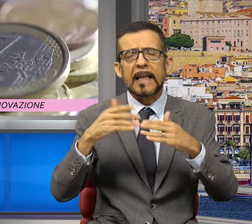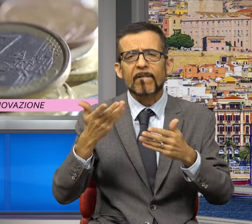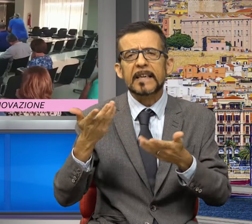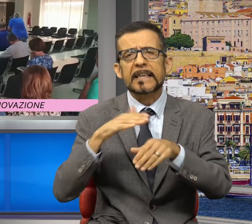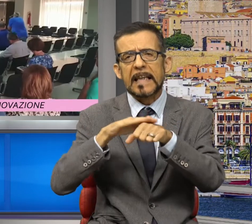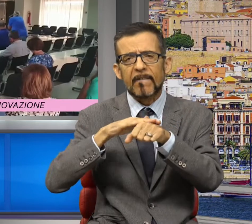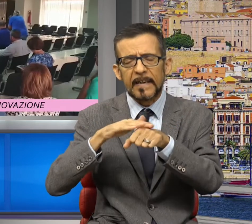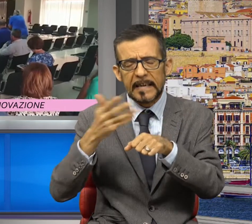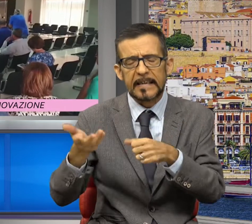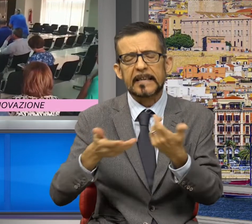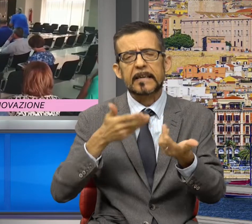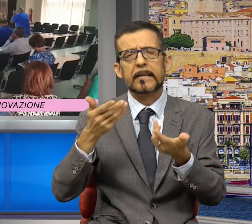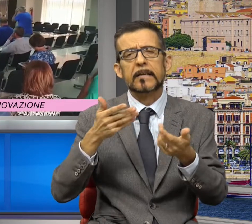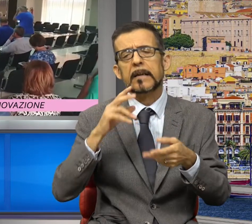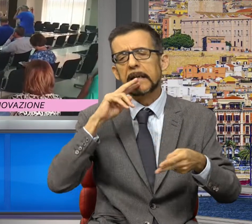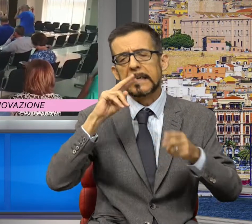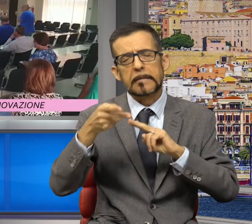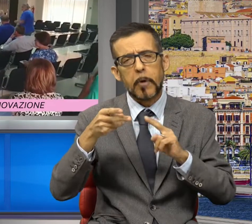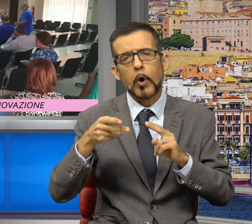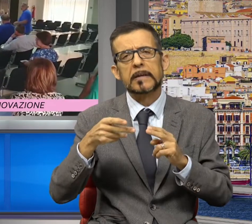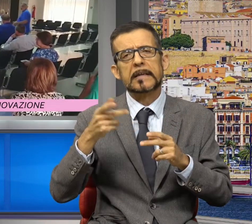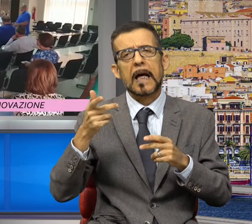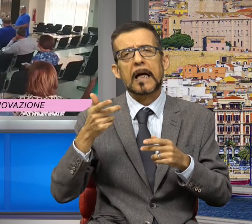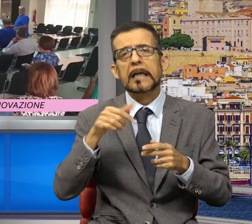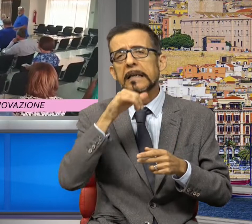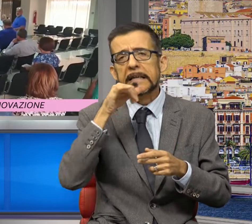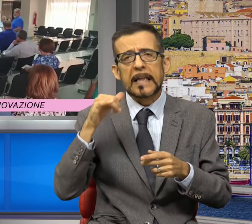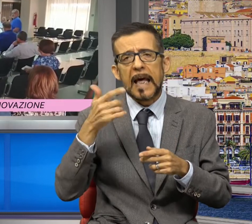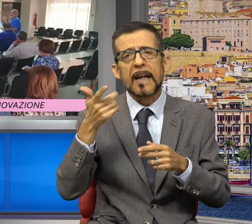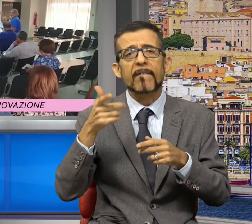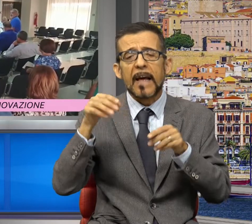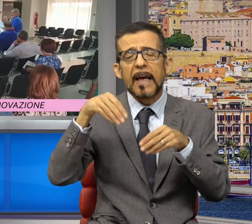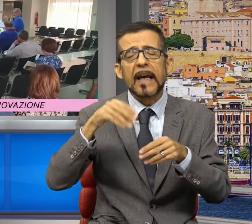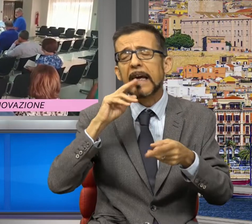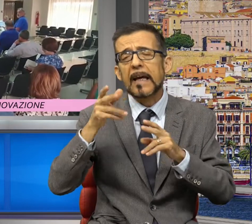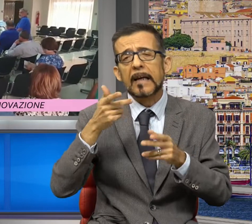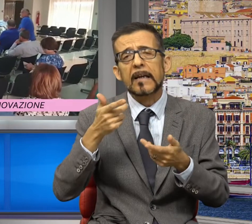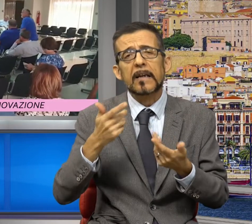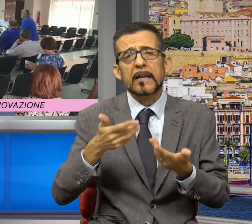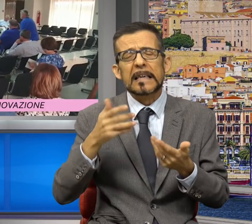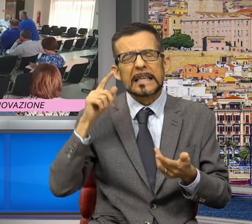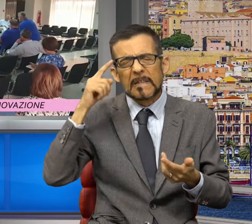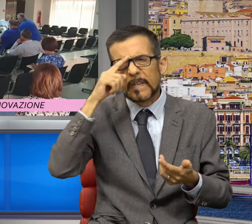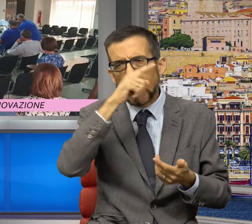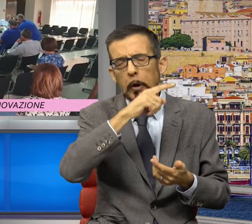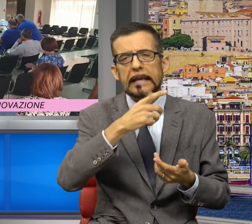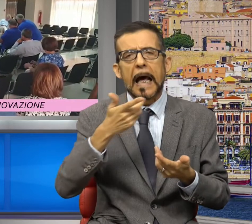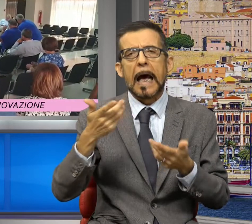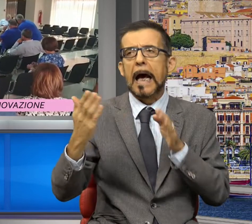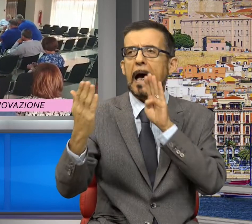Insomma, una risposta alla necessità manifestata dal tessuto economico locale, che spesso trova difficoltà nell'approccio alla trasformazione digitale in